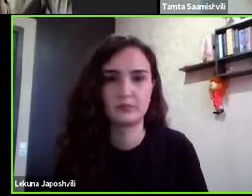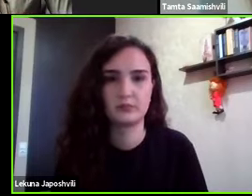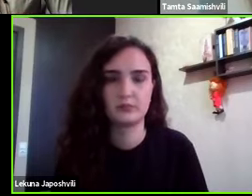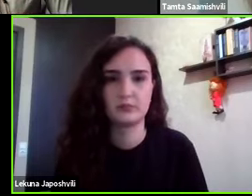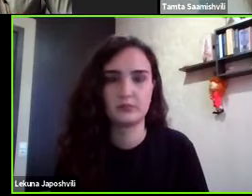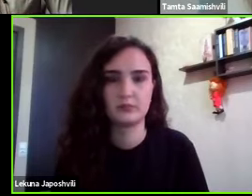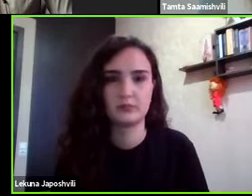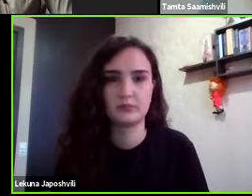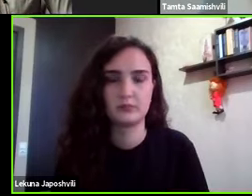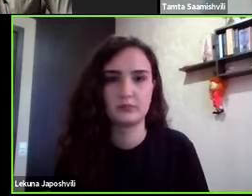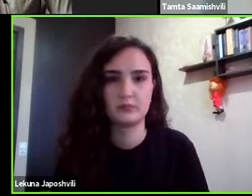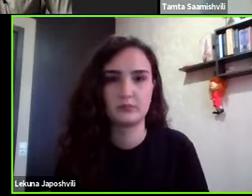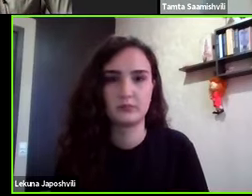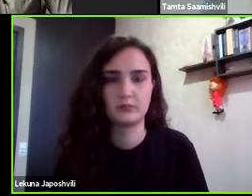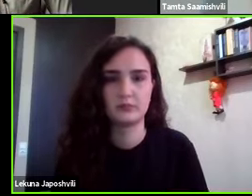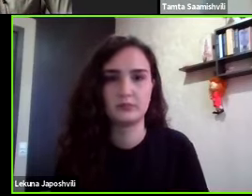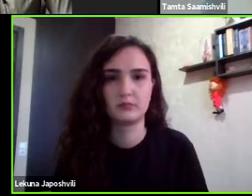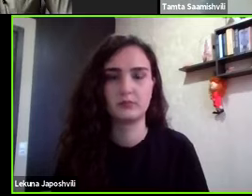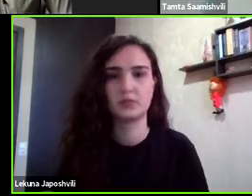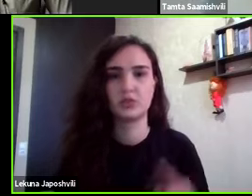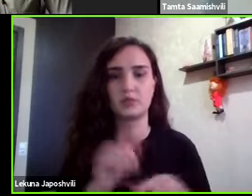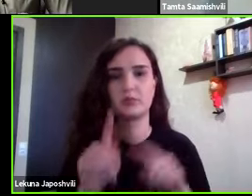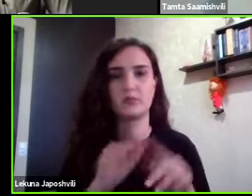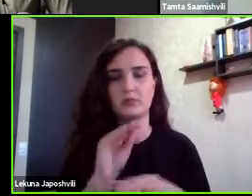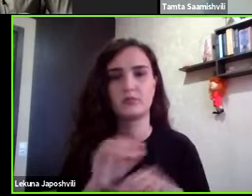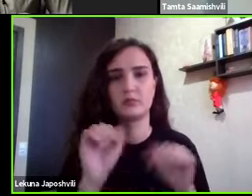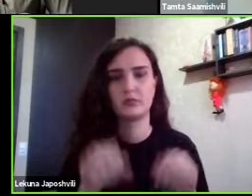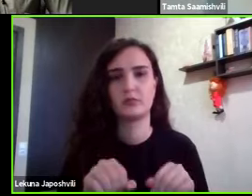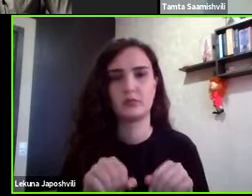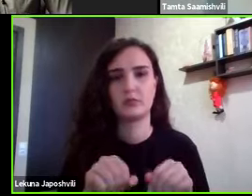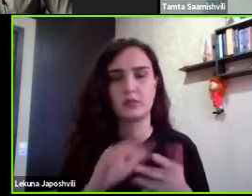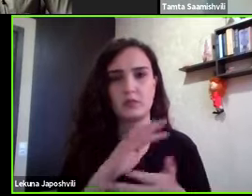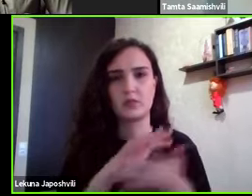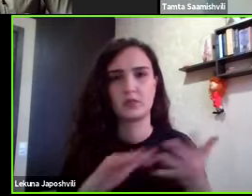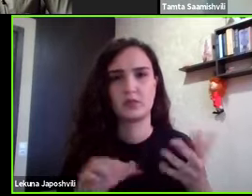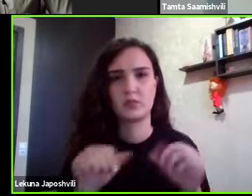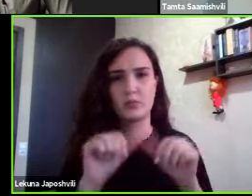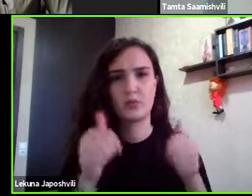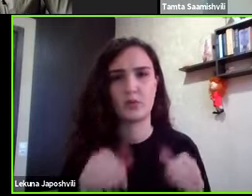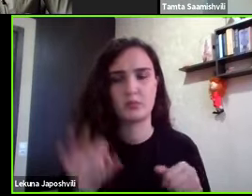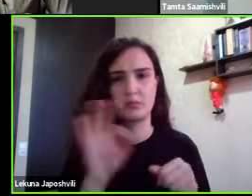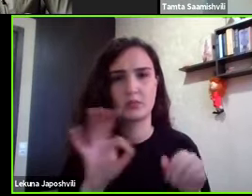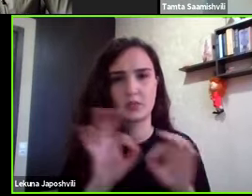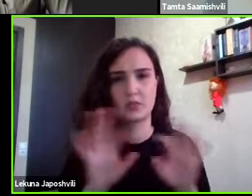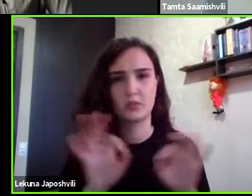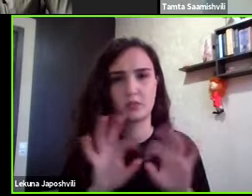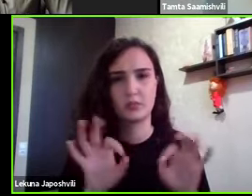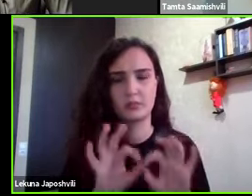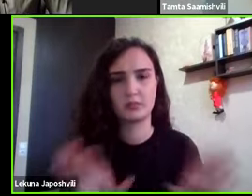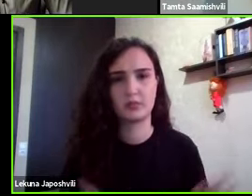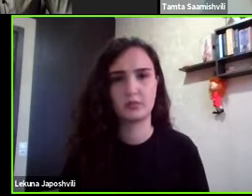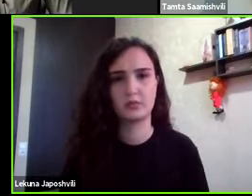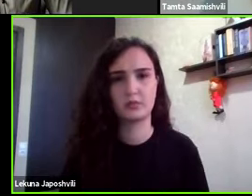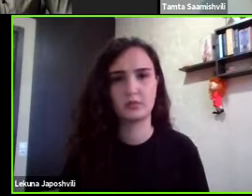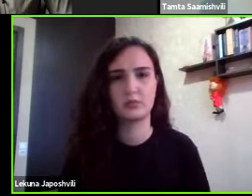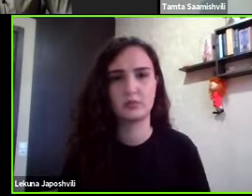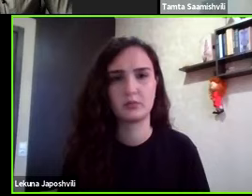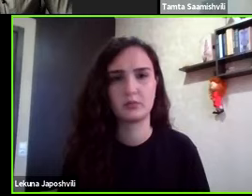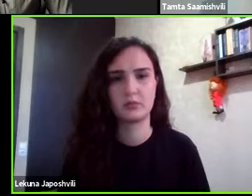მაშინ სანამ აქ შეკითხვები დაგვემატება, შეგვიძლია მე მგონი განვახსნათ ფორმებზე საუბრობდით. რამდენიმე